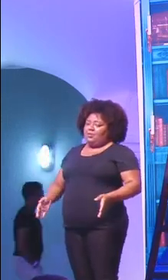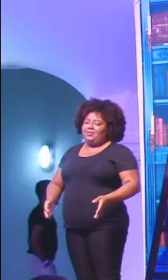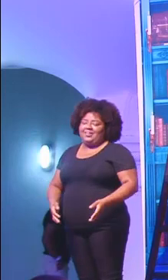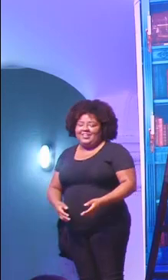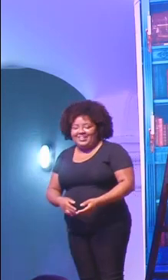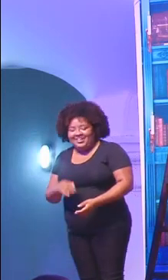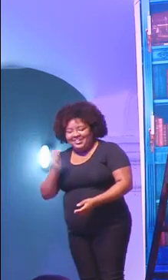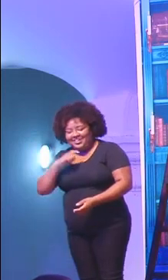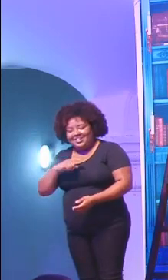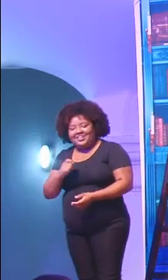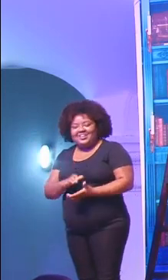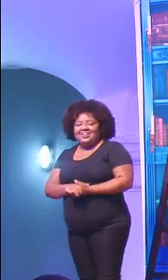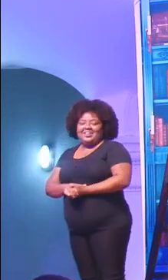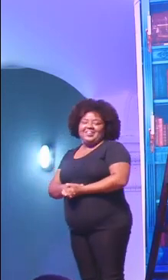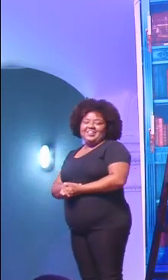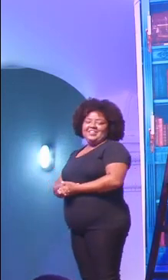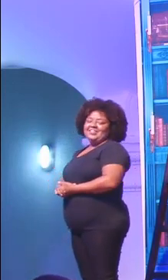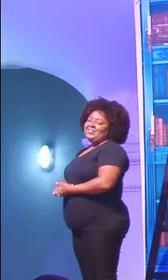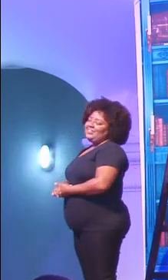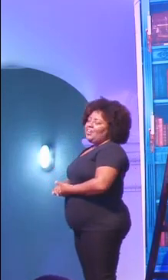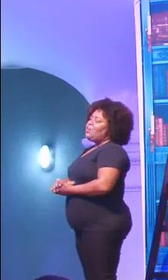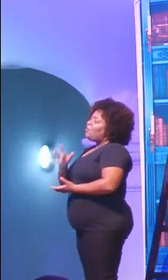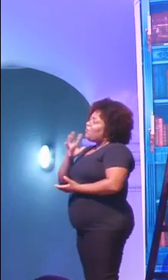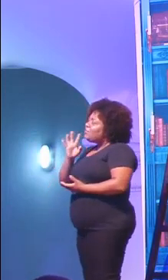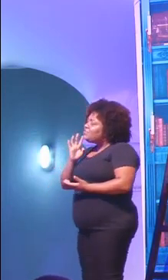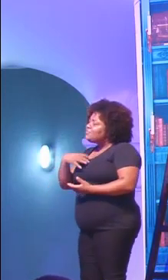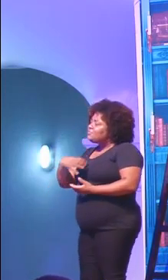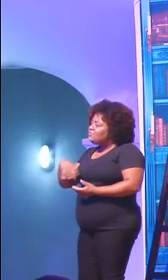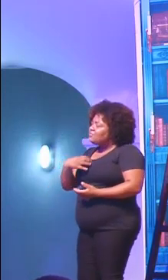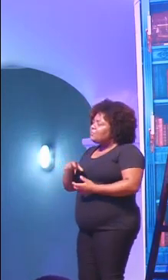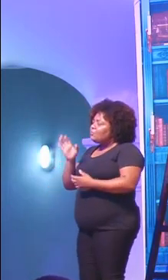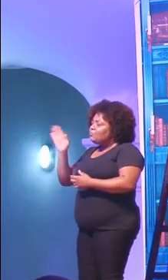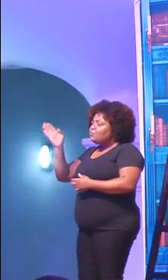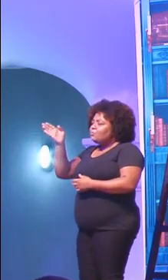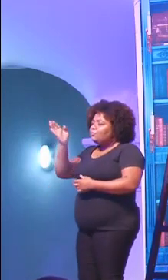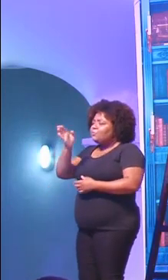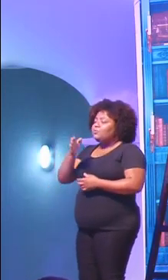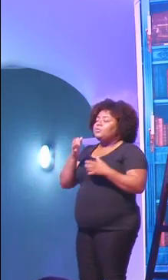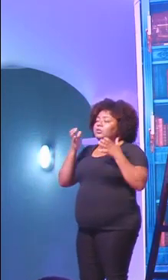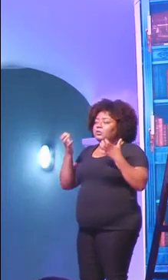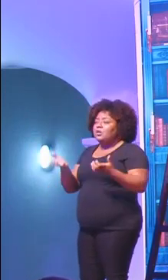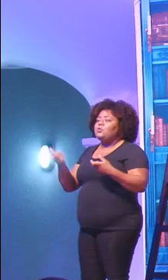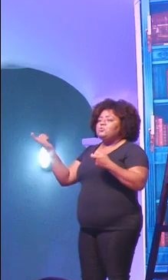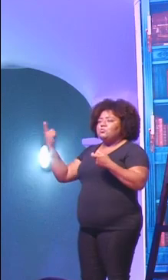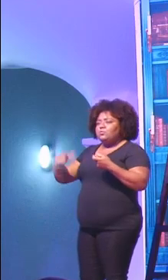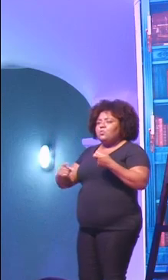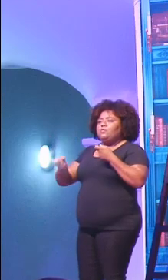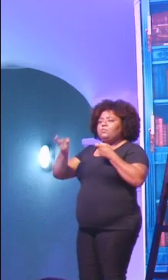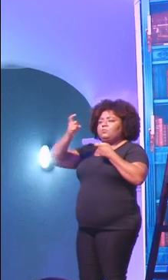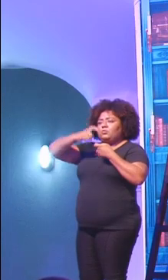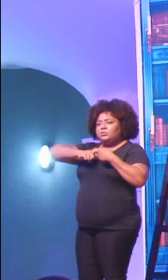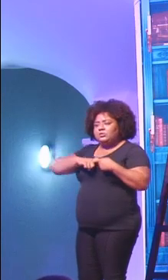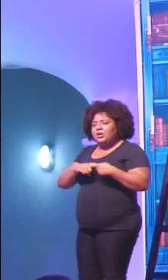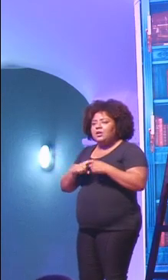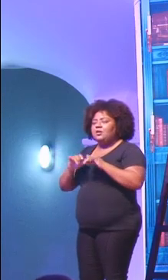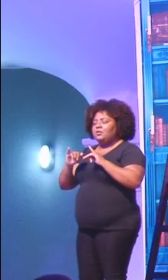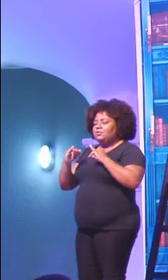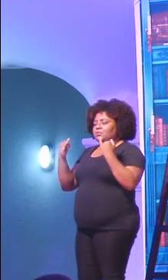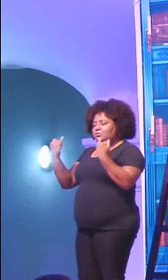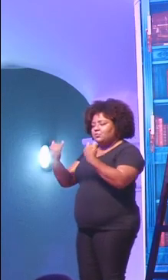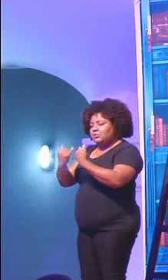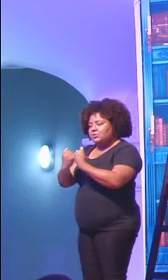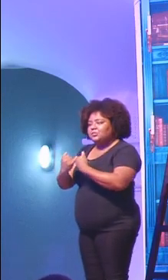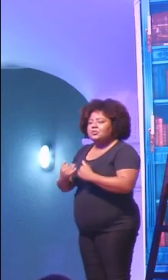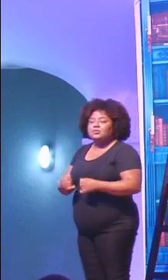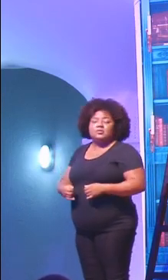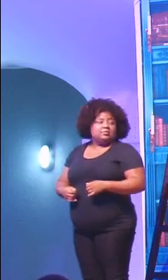E aí, assim, conhecer de verdade Salvador, vir para cá, eu quero voltar para a Cachoeira aqui. Acho que não é